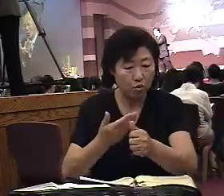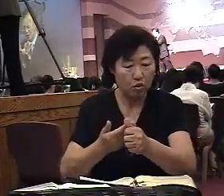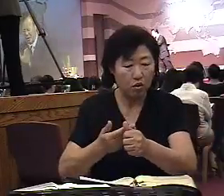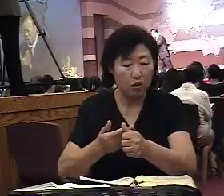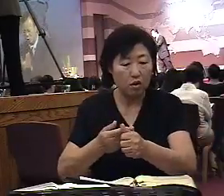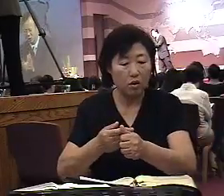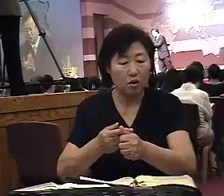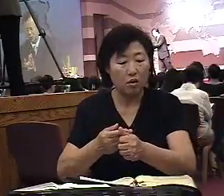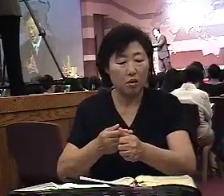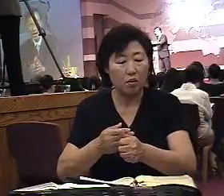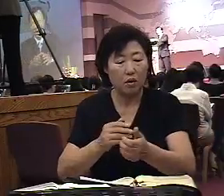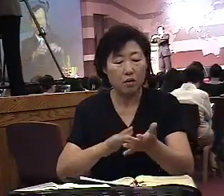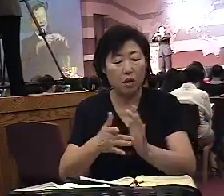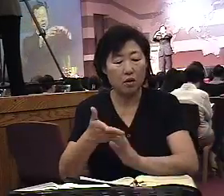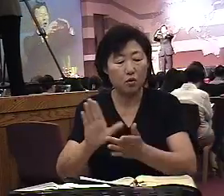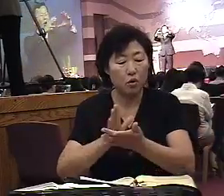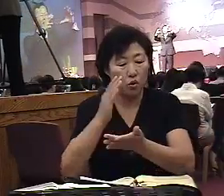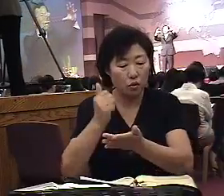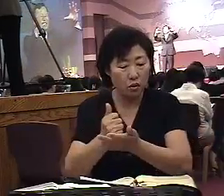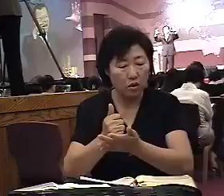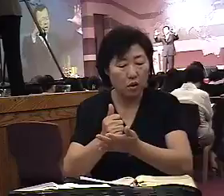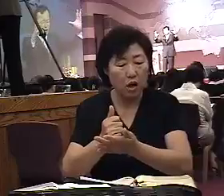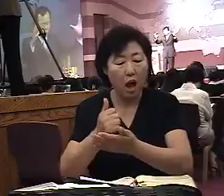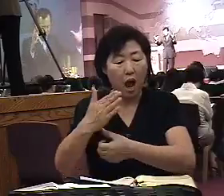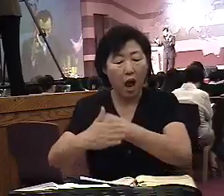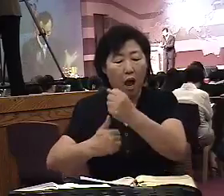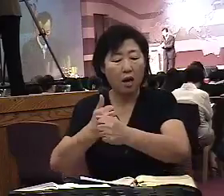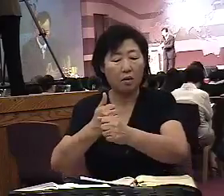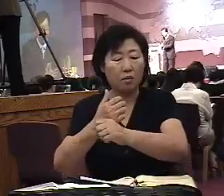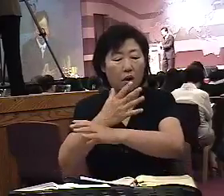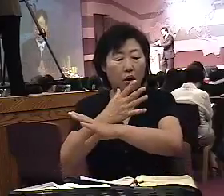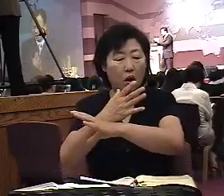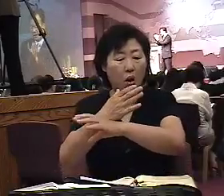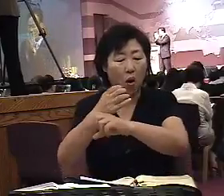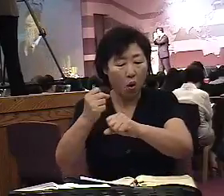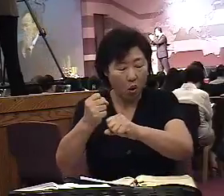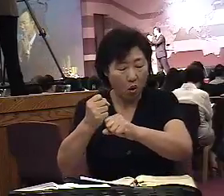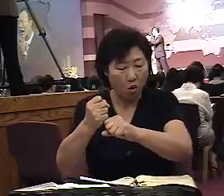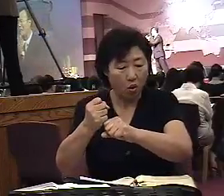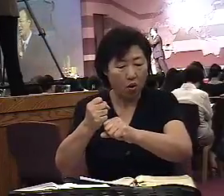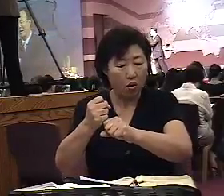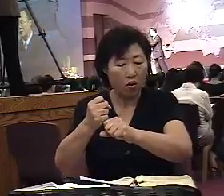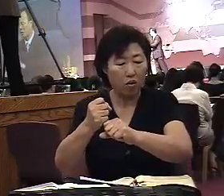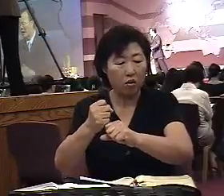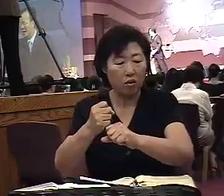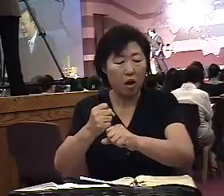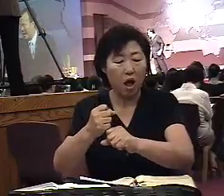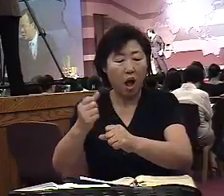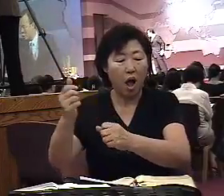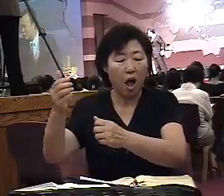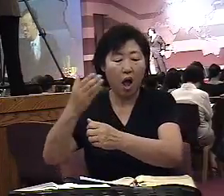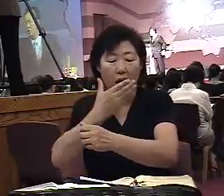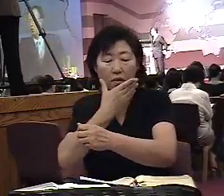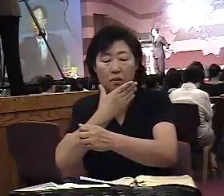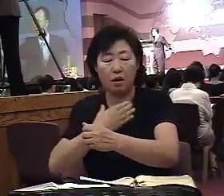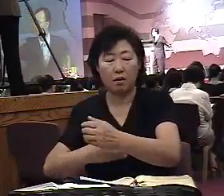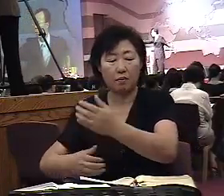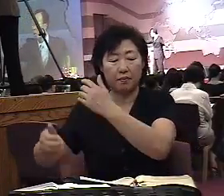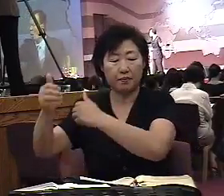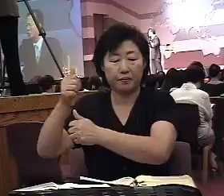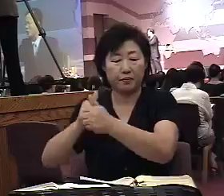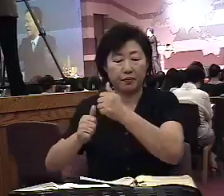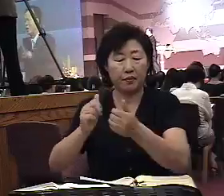자손이 바로 예수 그리스도다. 하나님은 언약 약속을 통해서도 그 아브라함의 자손 예수 그리스도를